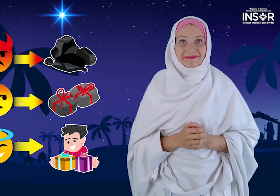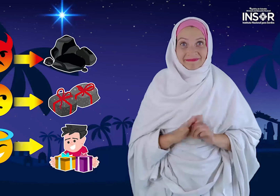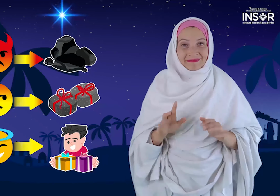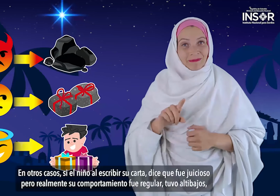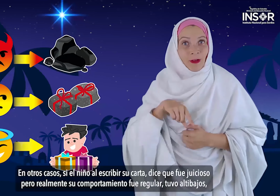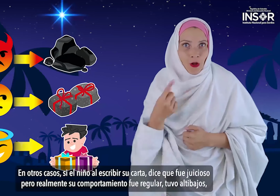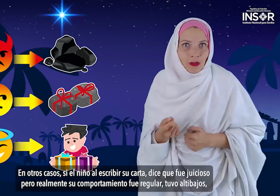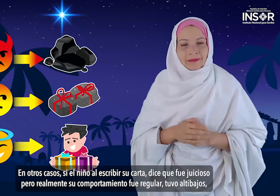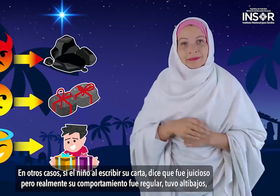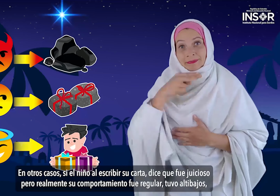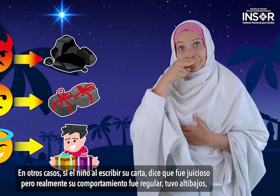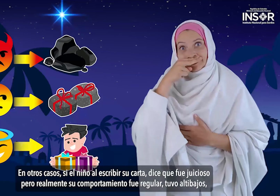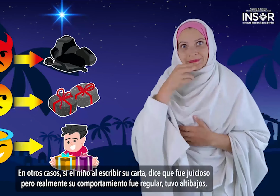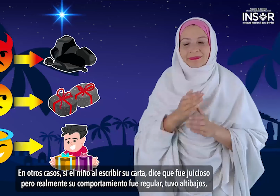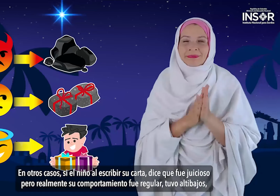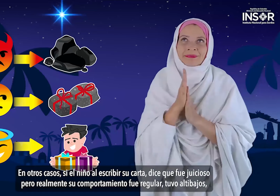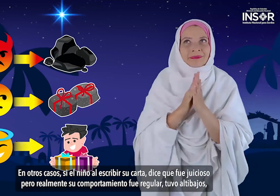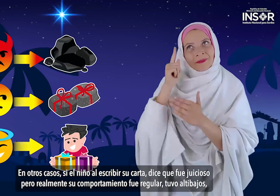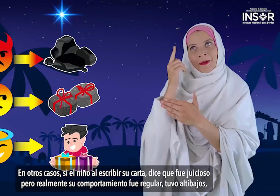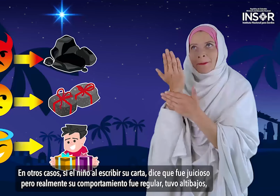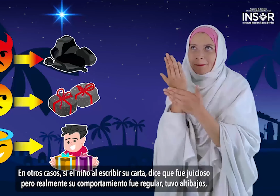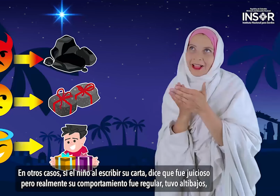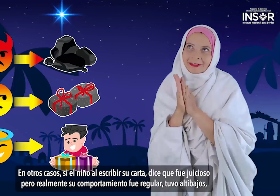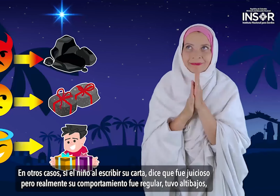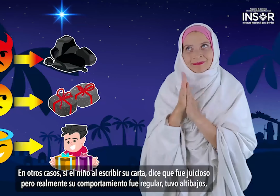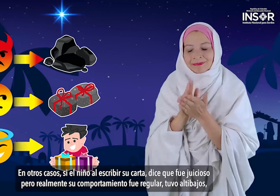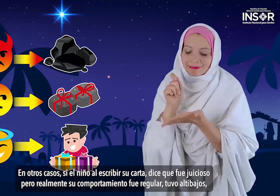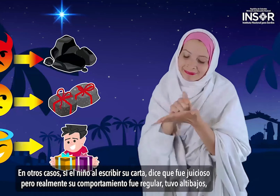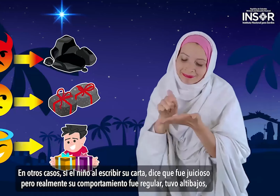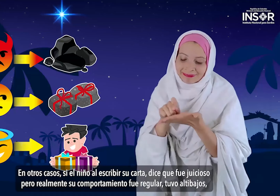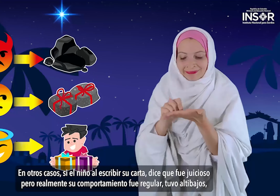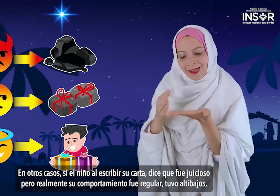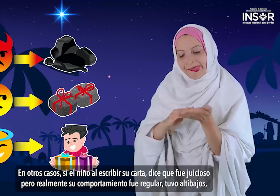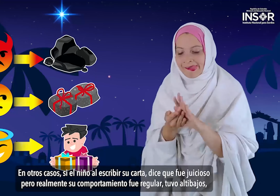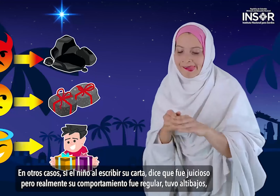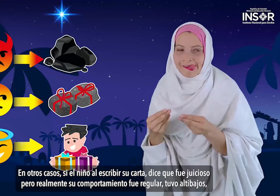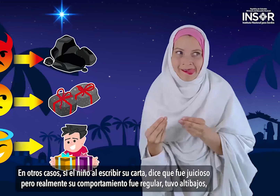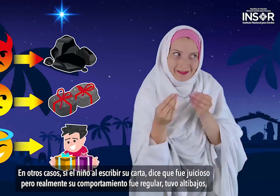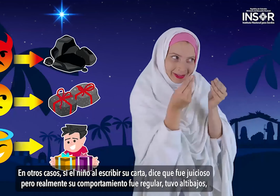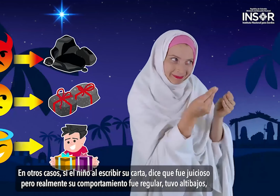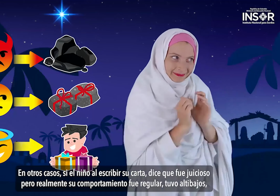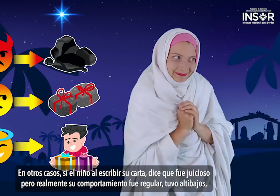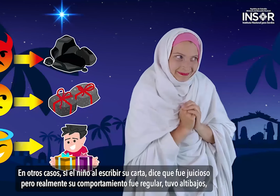En otros casos, si el niño al escribir su carta dice que fue juicioso,